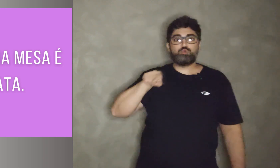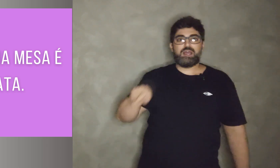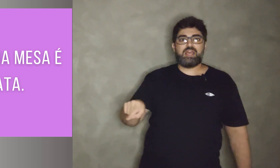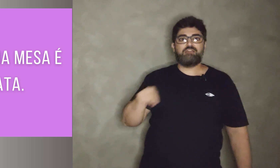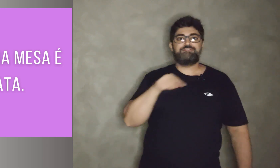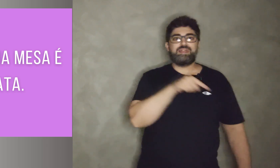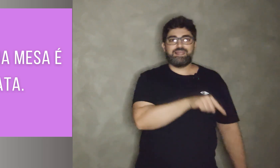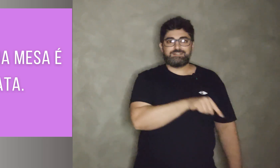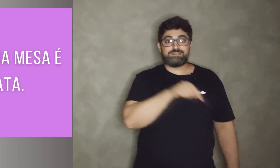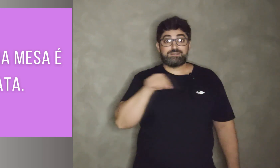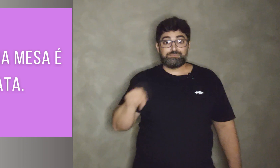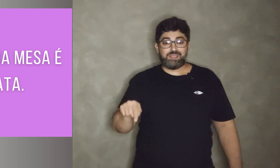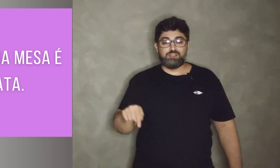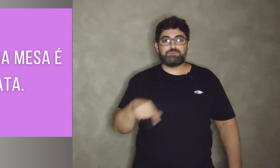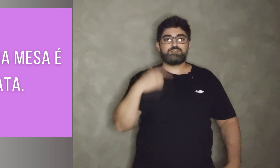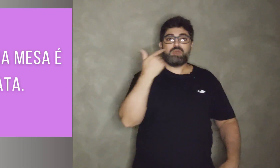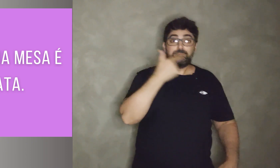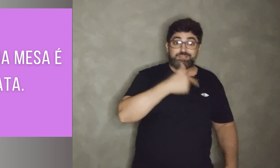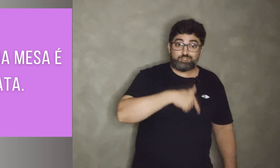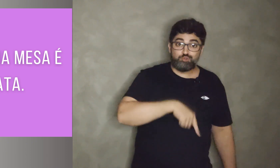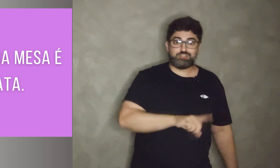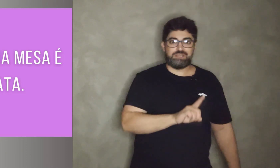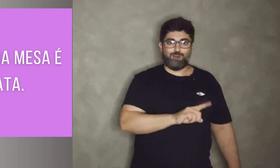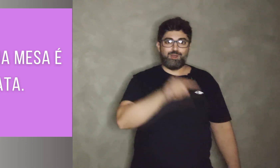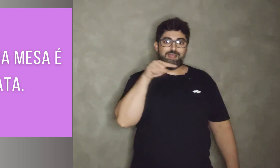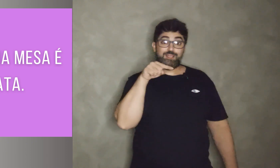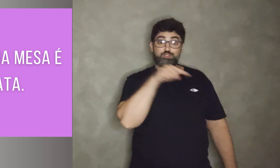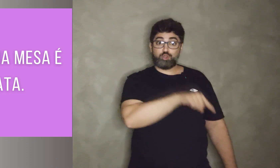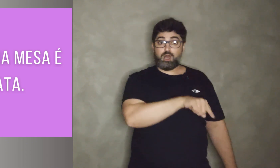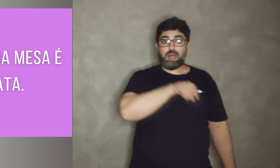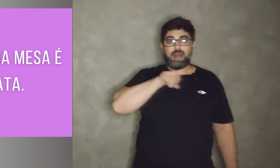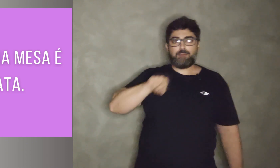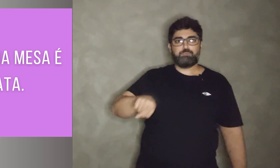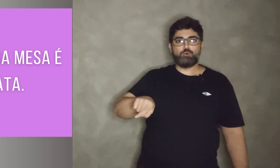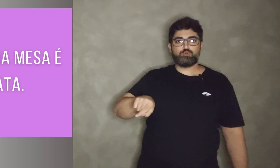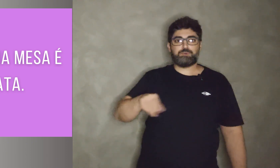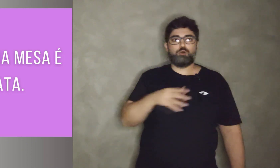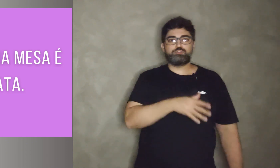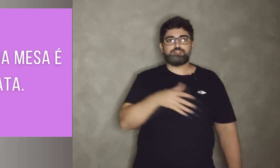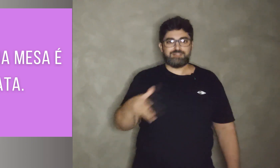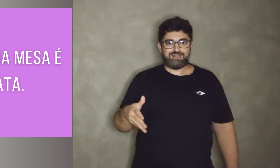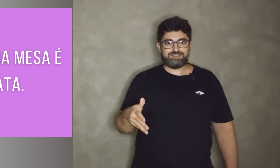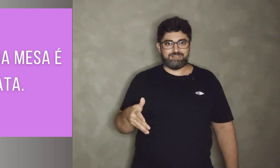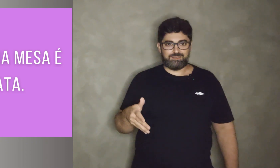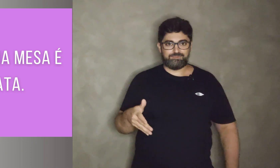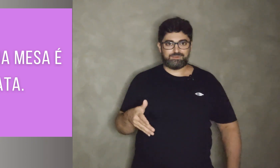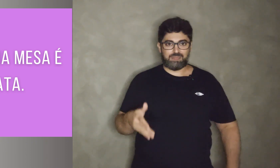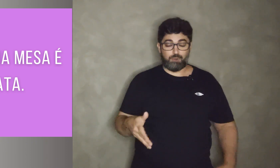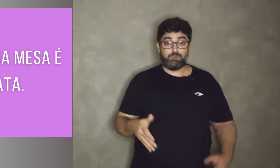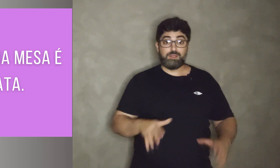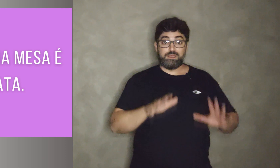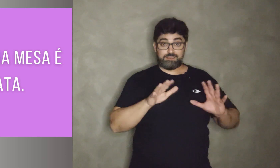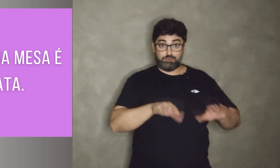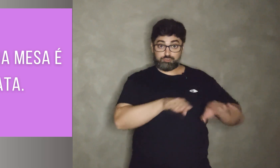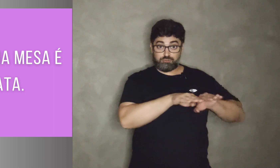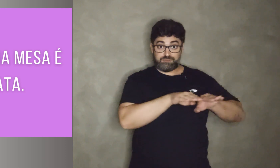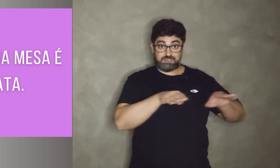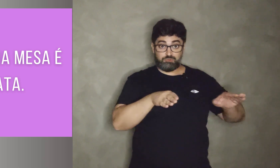uso referentes. Eu não preciso repetir o sinal. Eu só aponto para onde eu sinalizei. Tá bom? Então eu estou fazendo